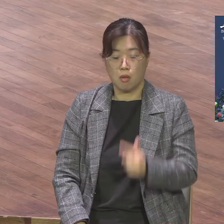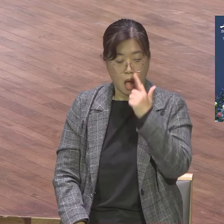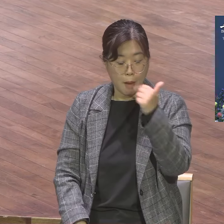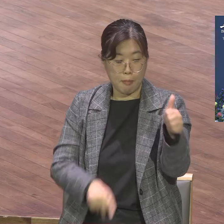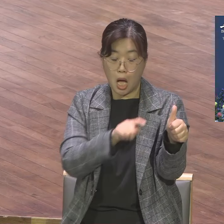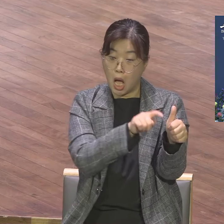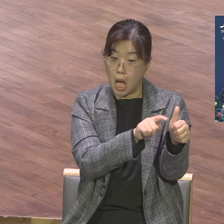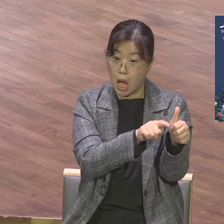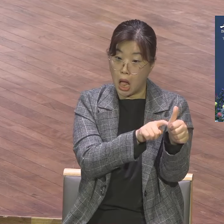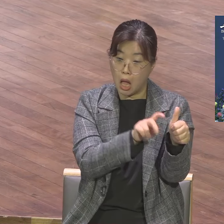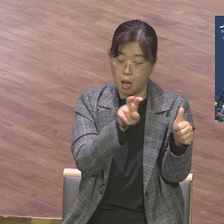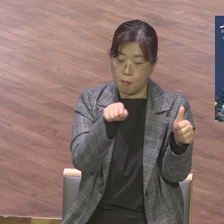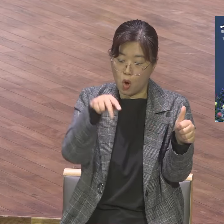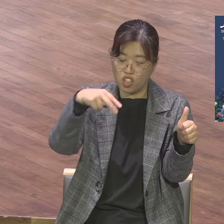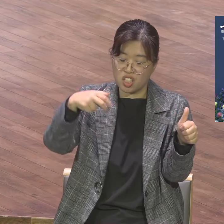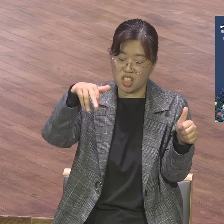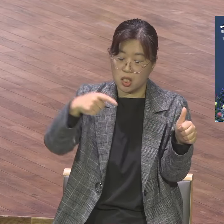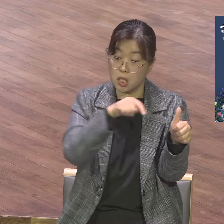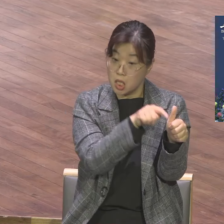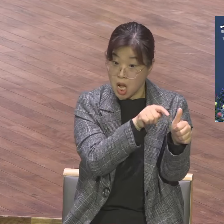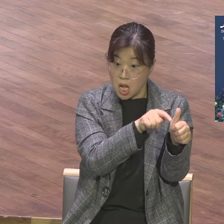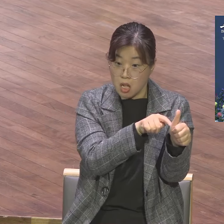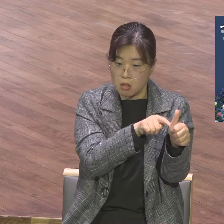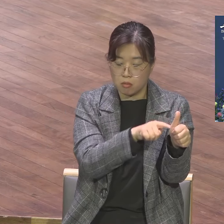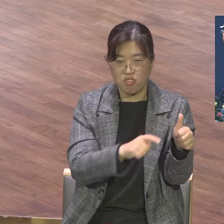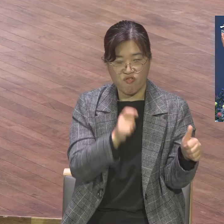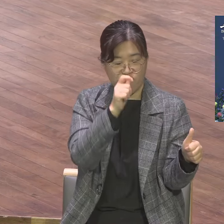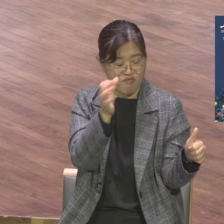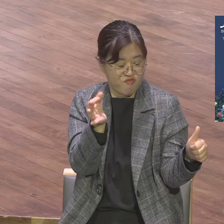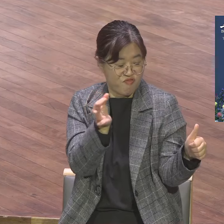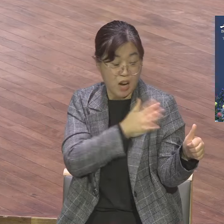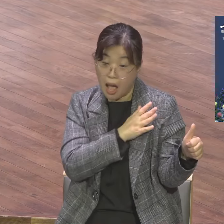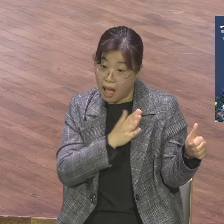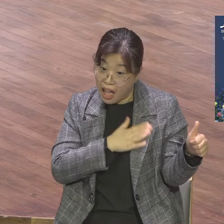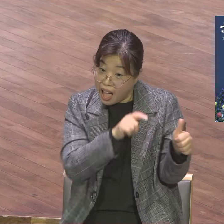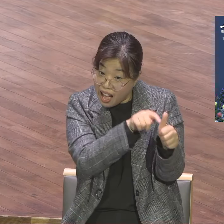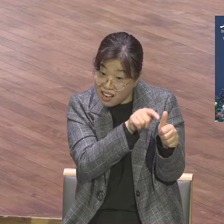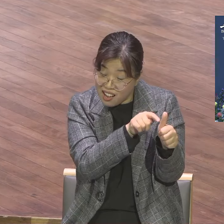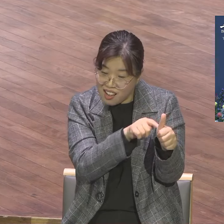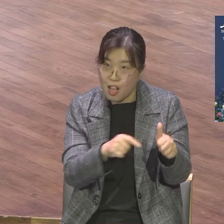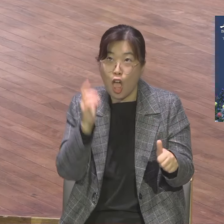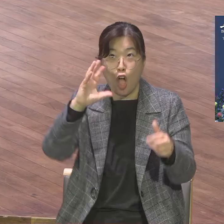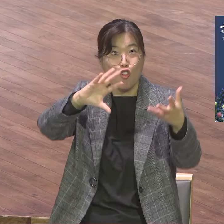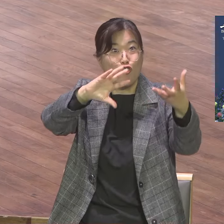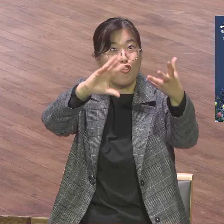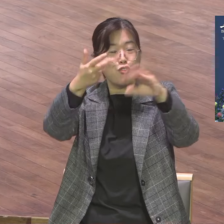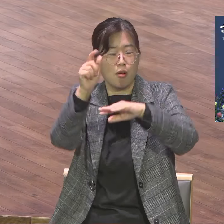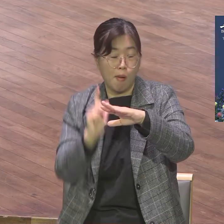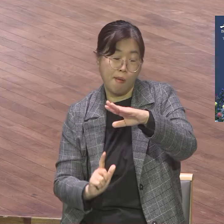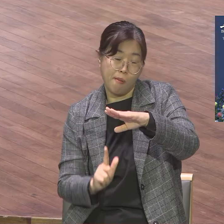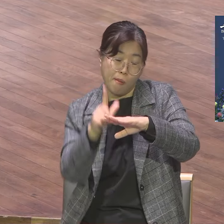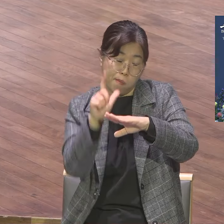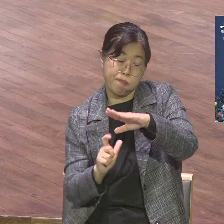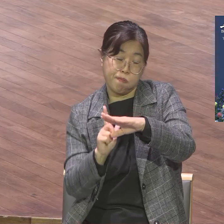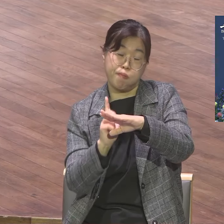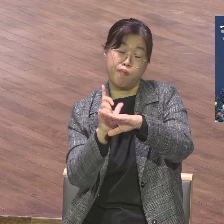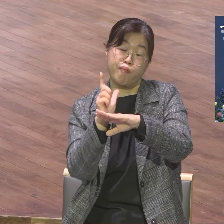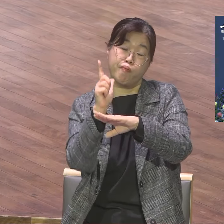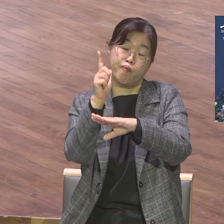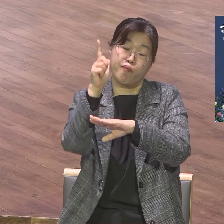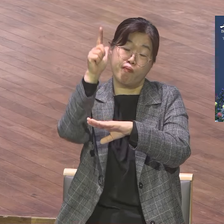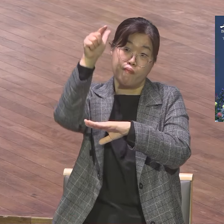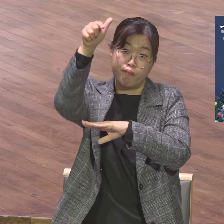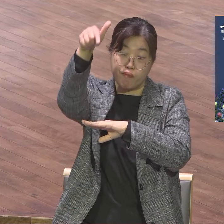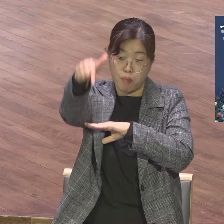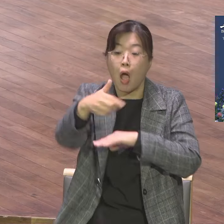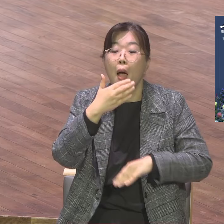받아서 모든 제사 모든 회사 이 스페이스 여부를 해봐 이 로켓도 쫙 제사리 도로를 봤죠. 그 처음 역사상